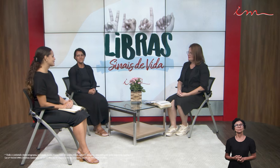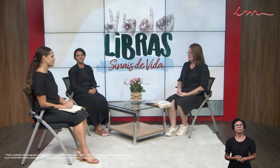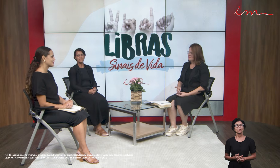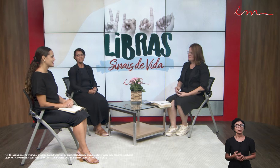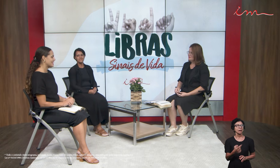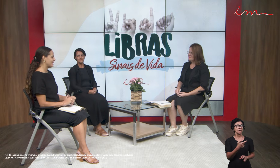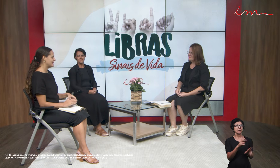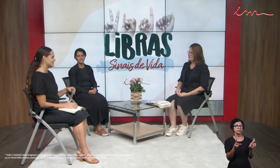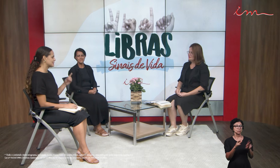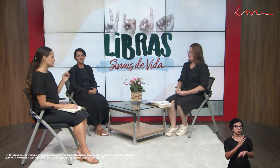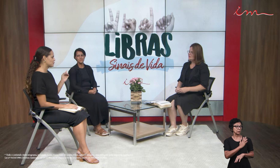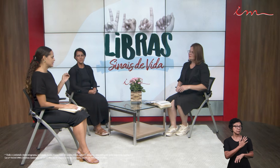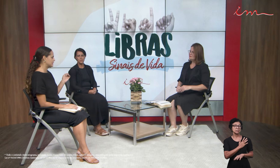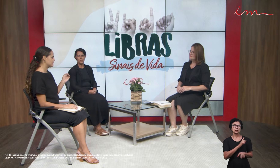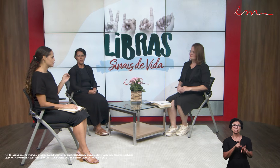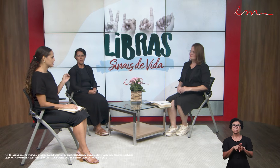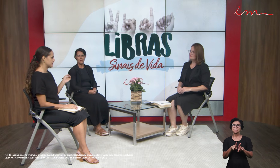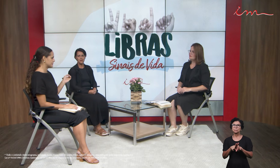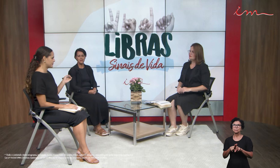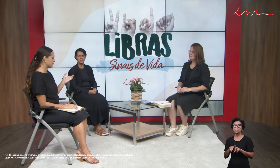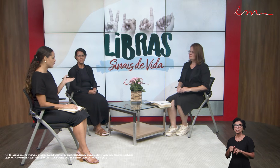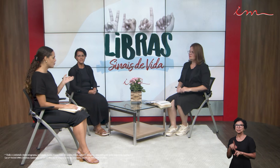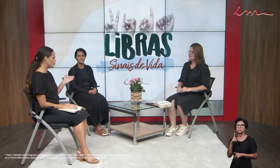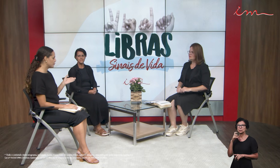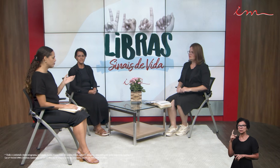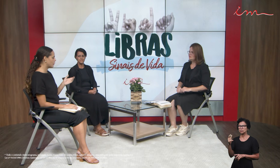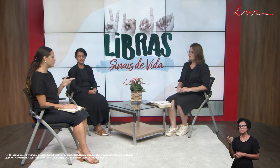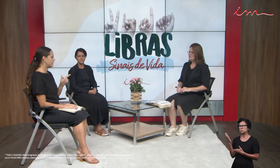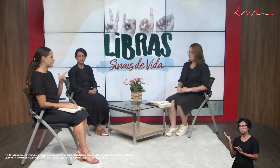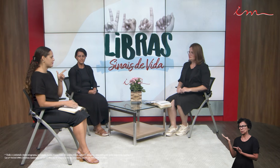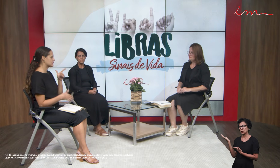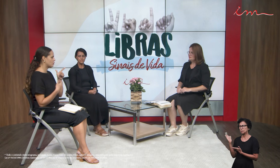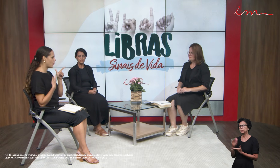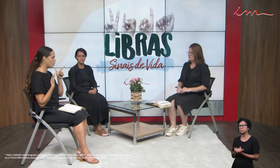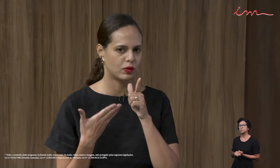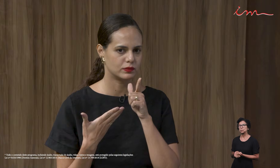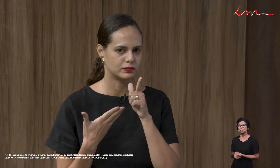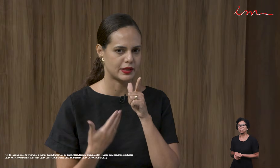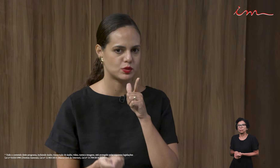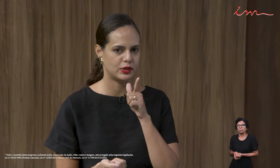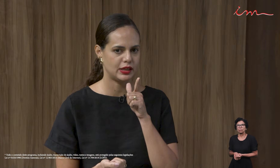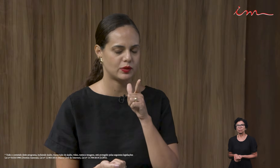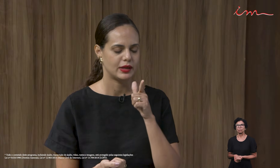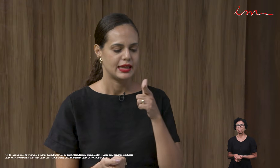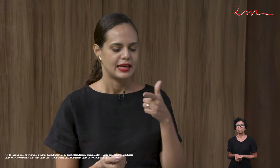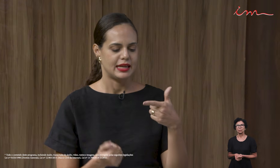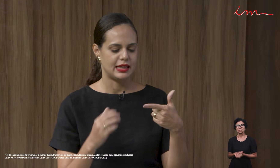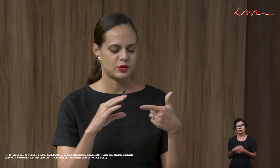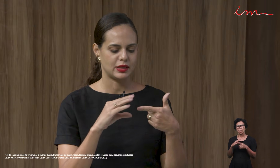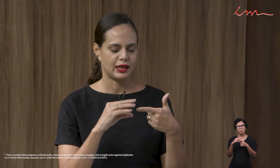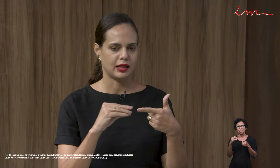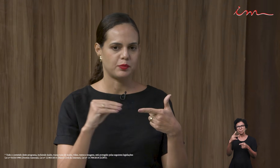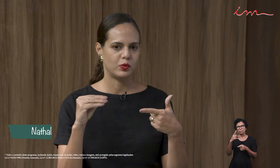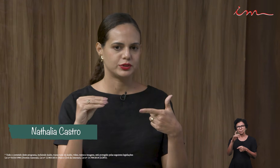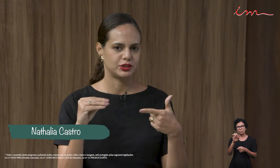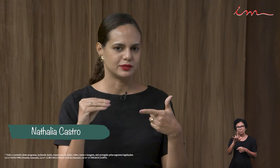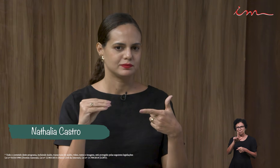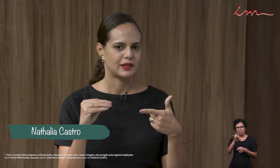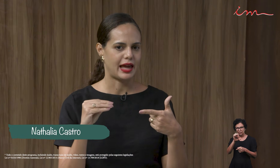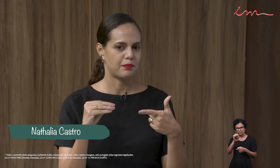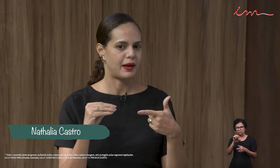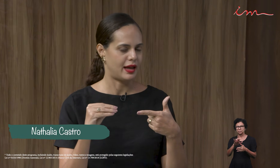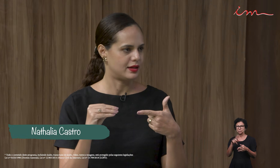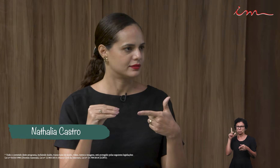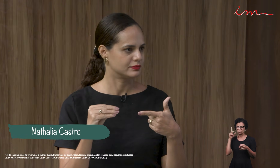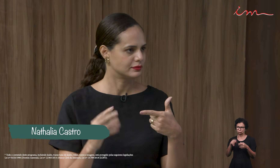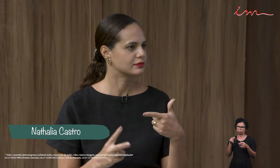do coração. É interessante quando a Anissa usou esse classificador, muito bom, né, vai fazer o órgão masculino, e isso aqui que ela puxa